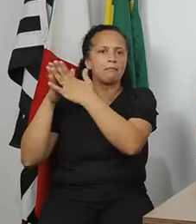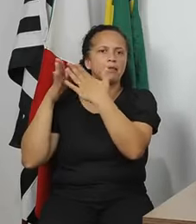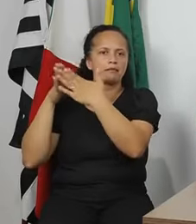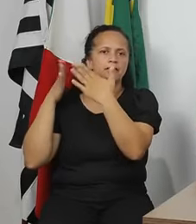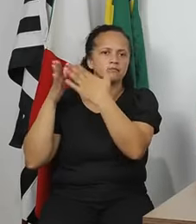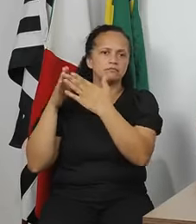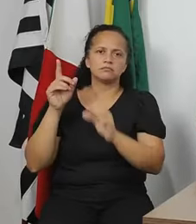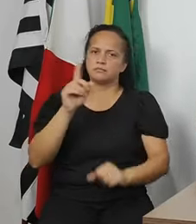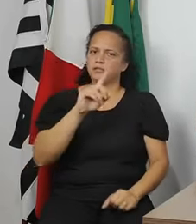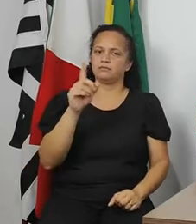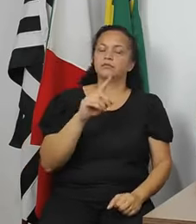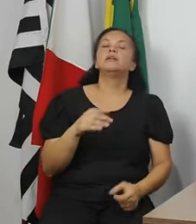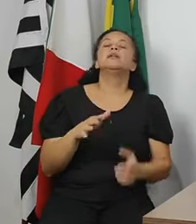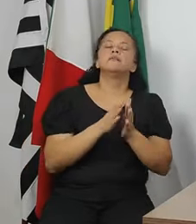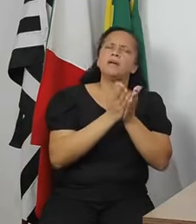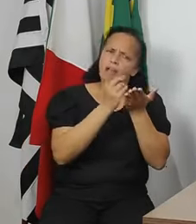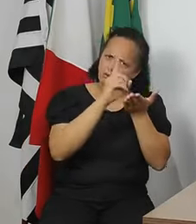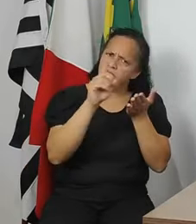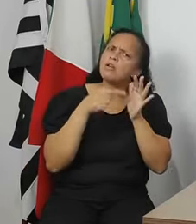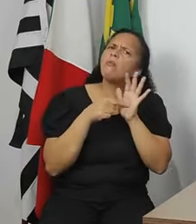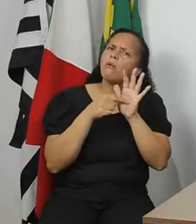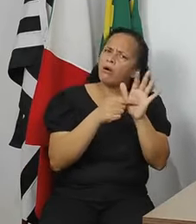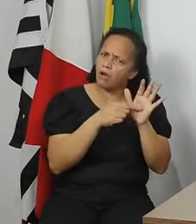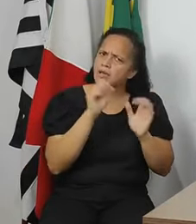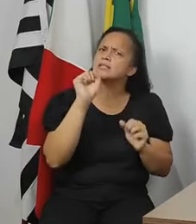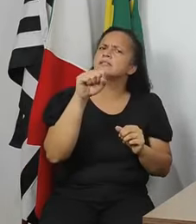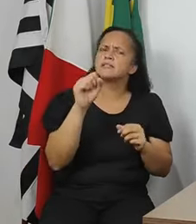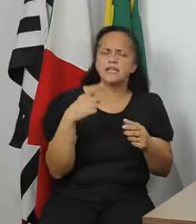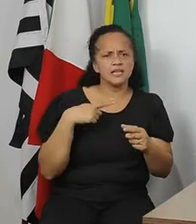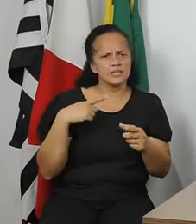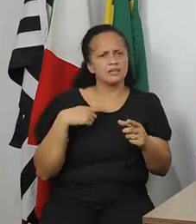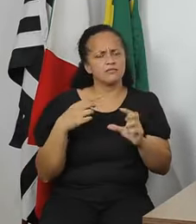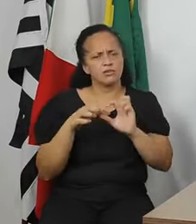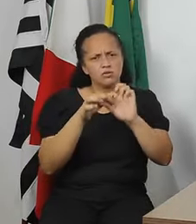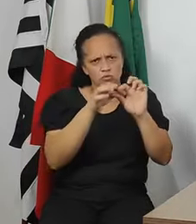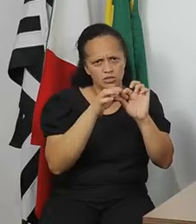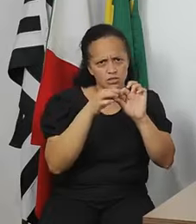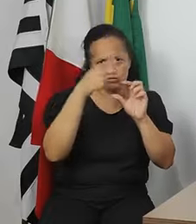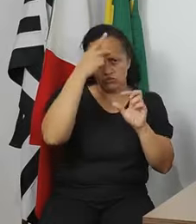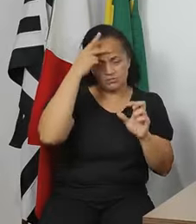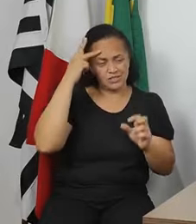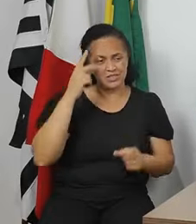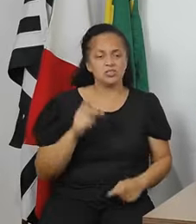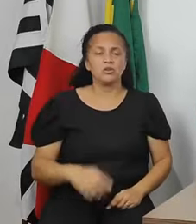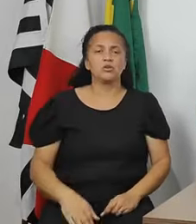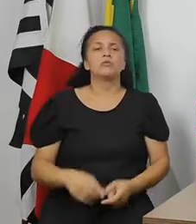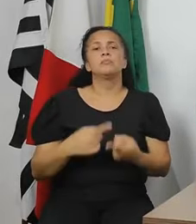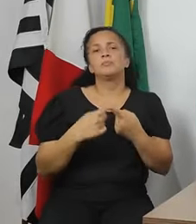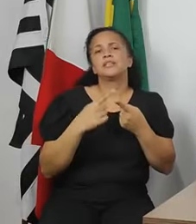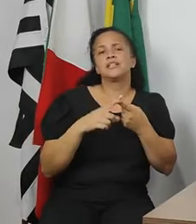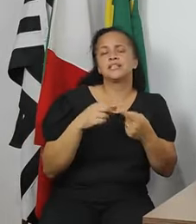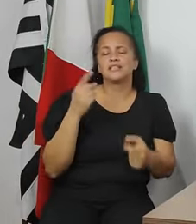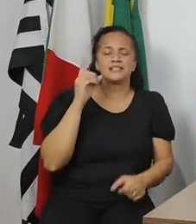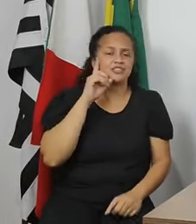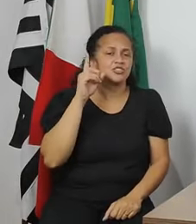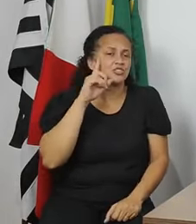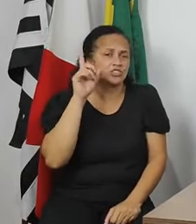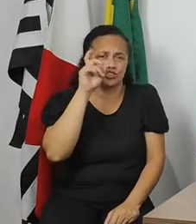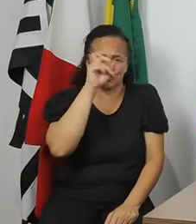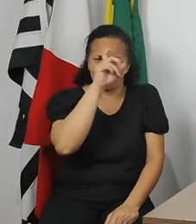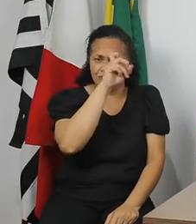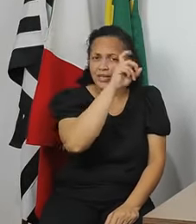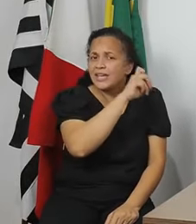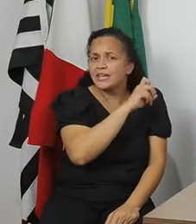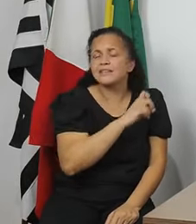situações o povo se reuniu para jejuar por um propósito, no momento de tribulação. Novamente, né? Jesus jejuou para